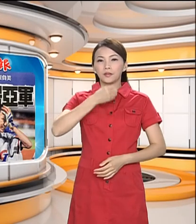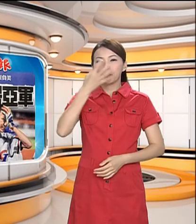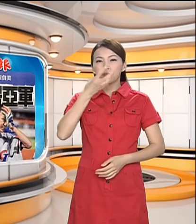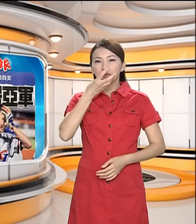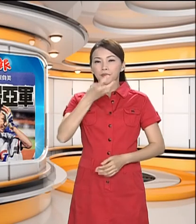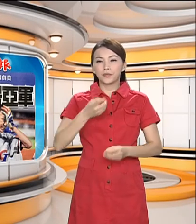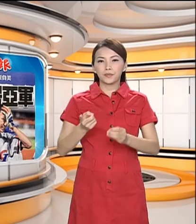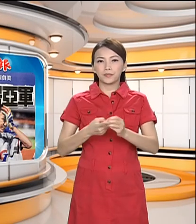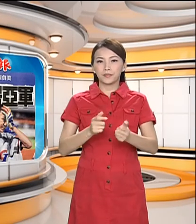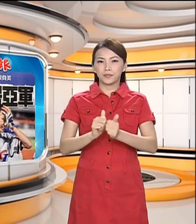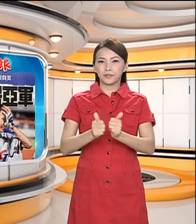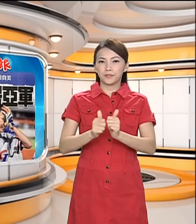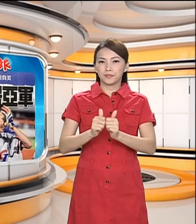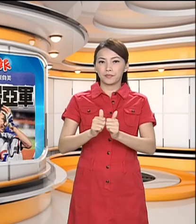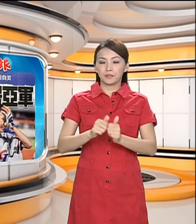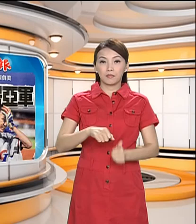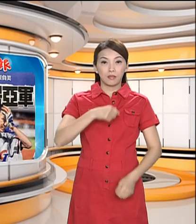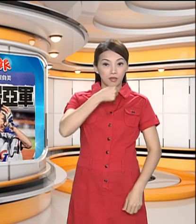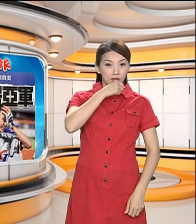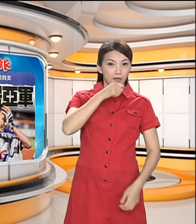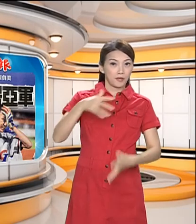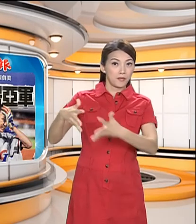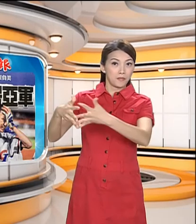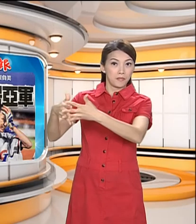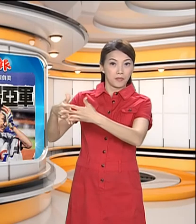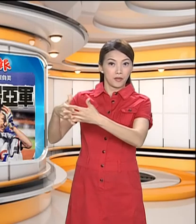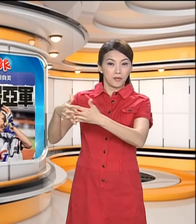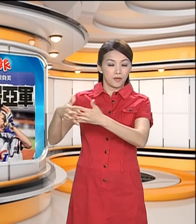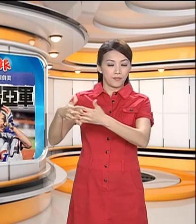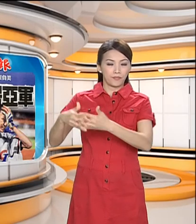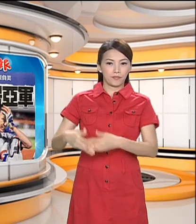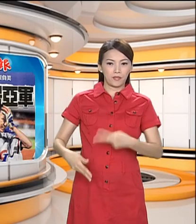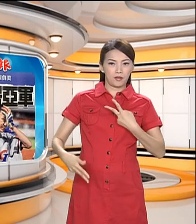华队是以2-7败给美国，拿下亚军。